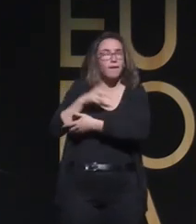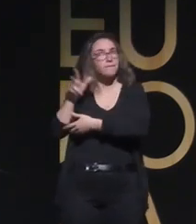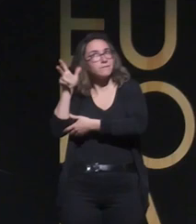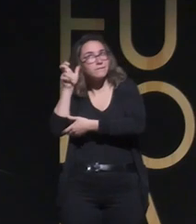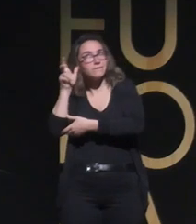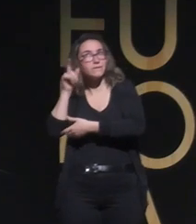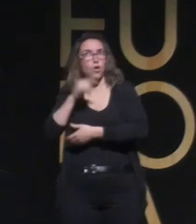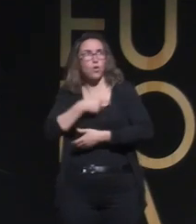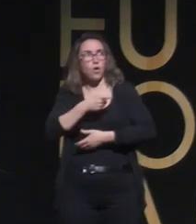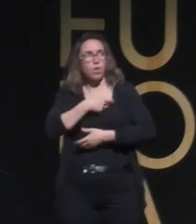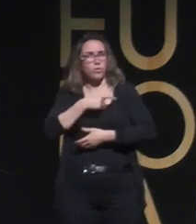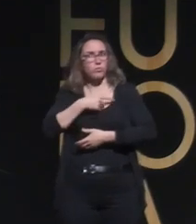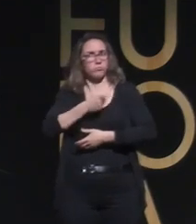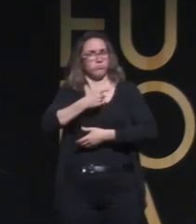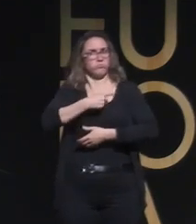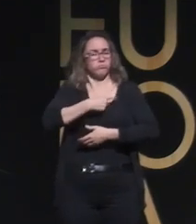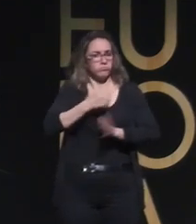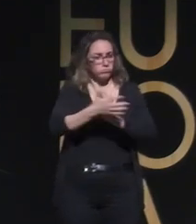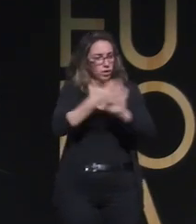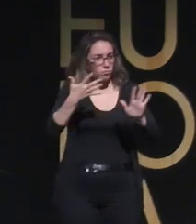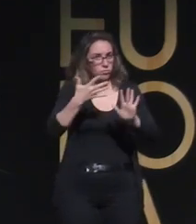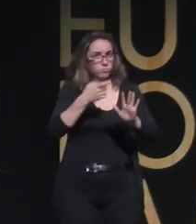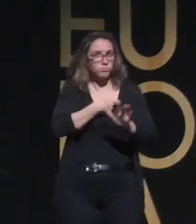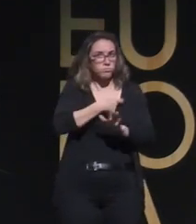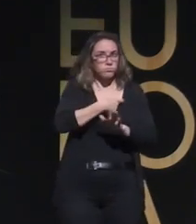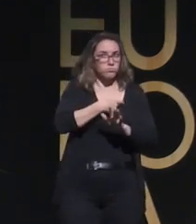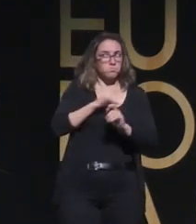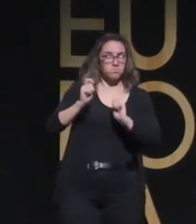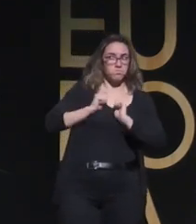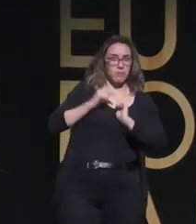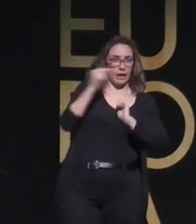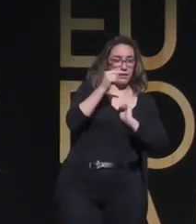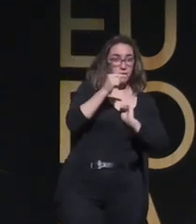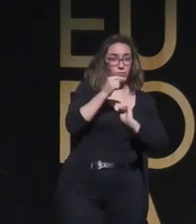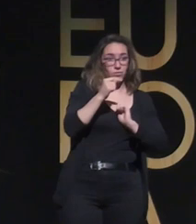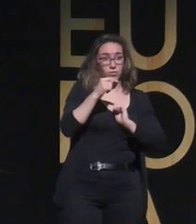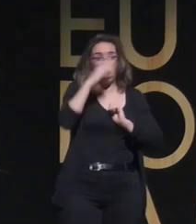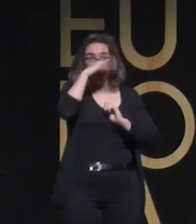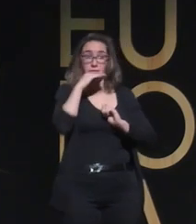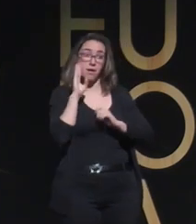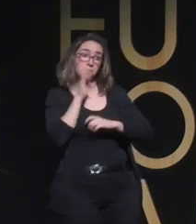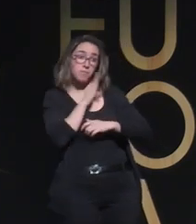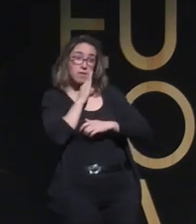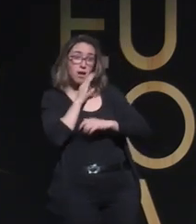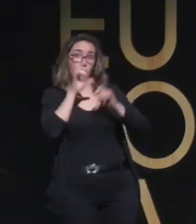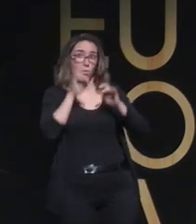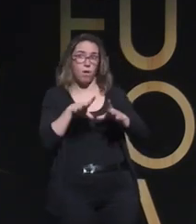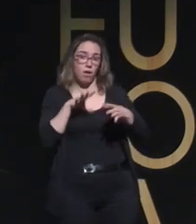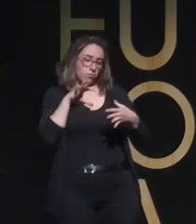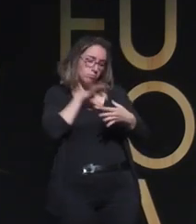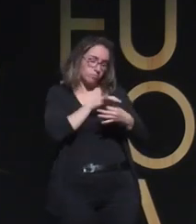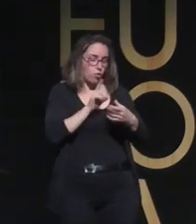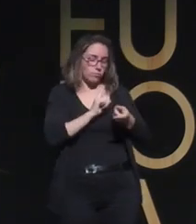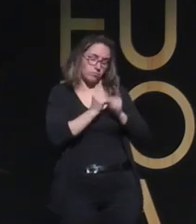más o menos normal, le recicla la emoción negativa. El aita o la mamá absorbe esa emoción y la devuelve con cierta tranquilidad,